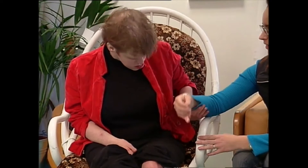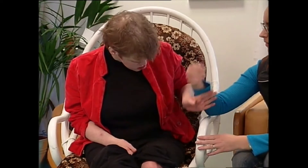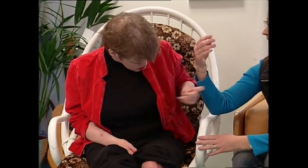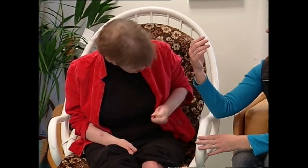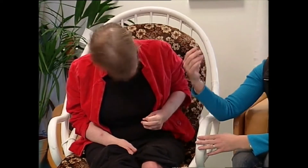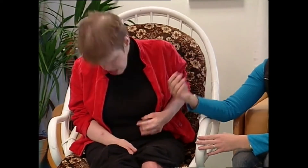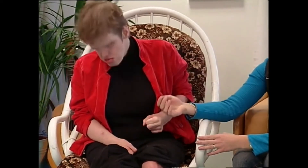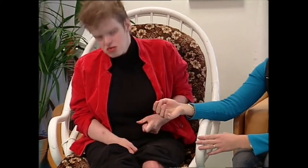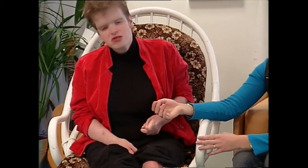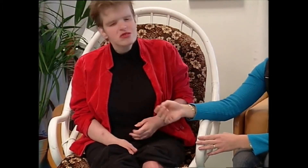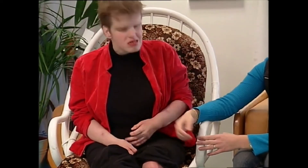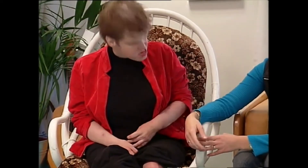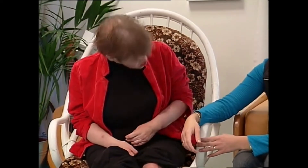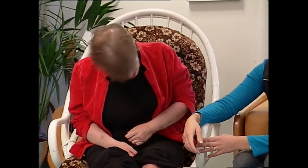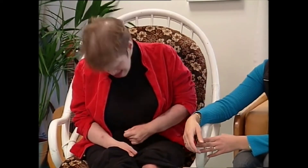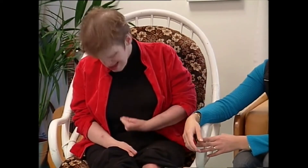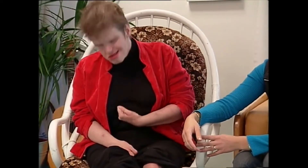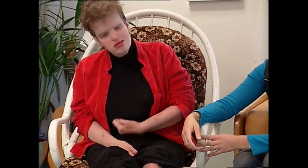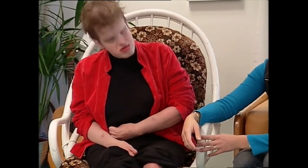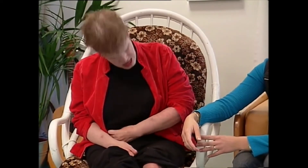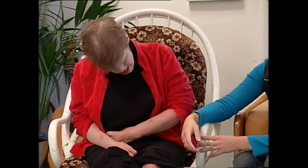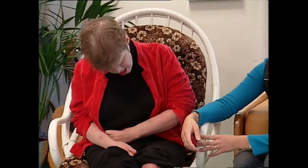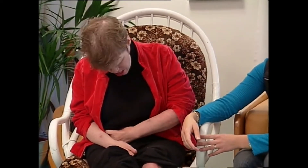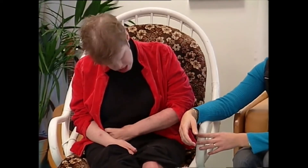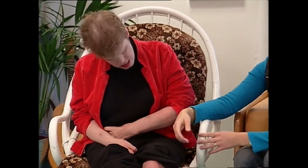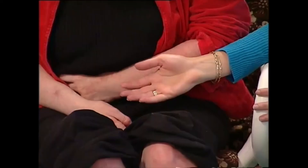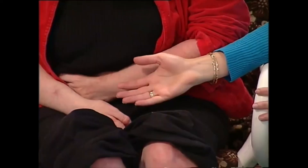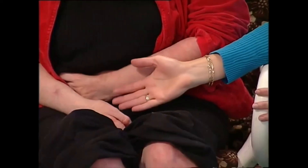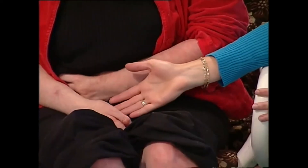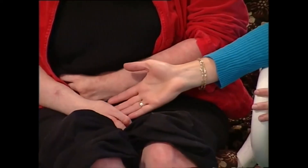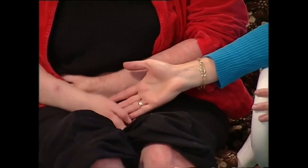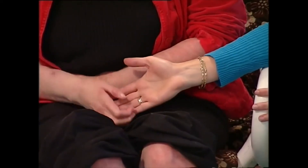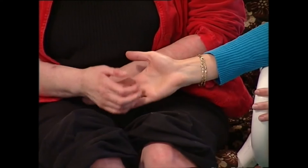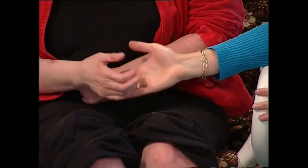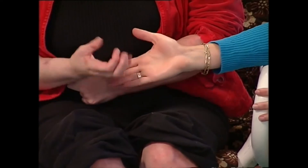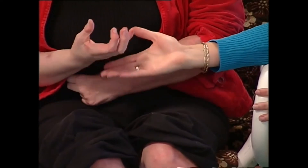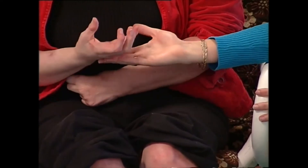Vroeger was elke aanraking een functionele aanraking. Er ging iets gebeuren, bijvoorbeeld eten of wassen.